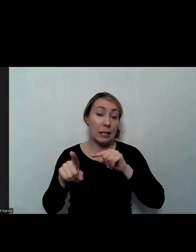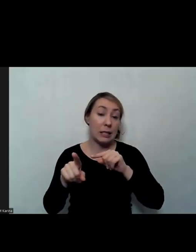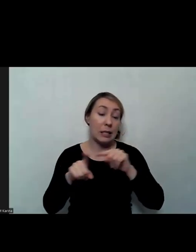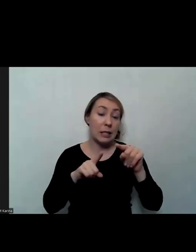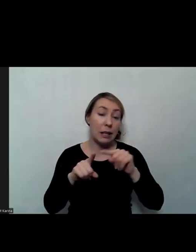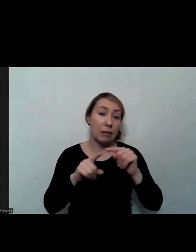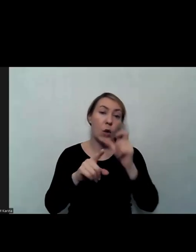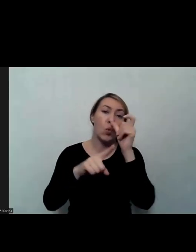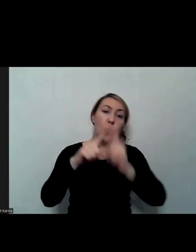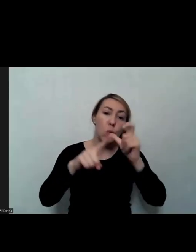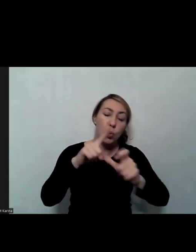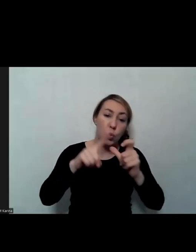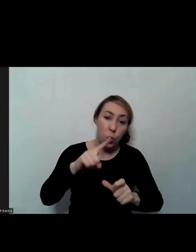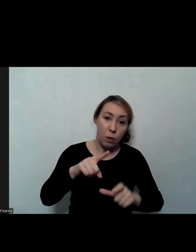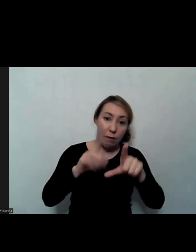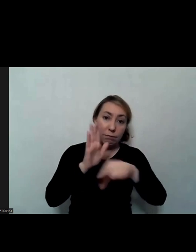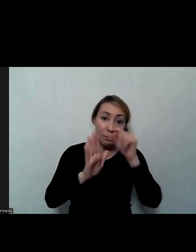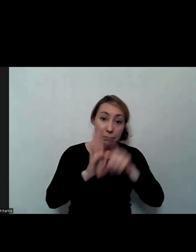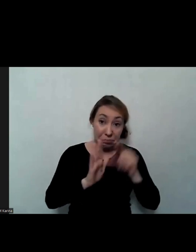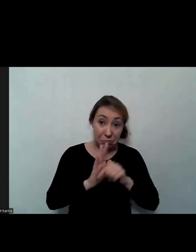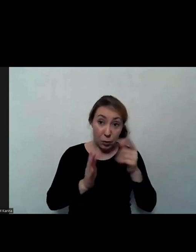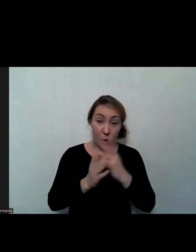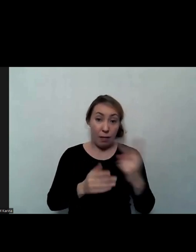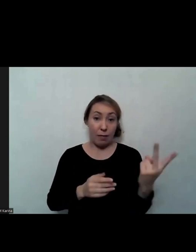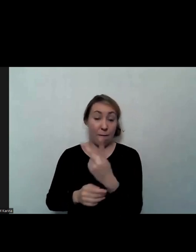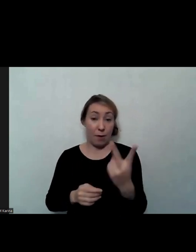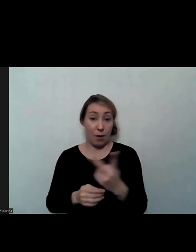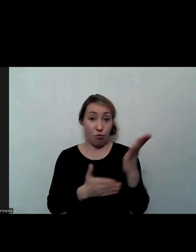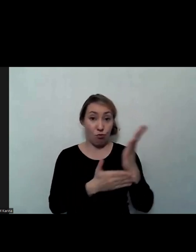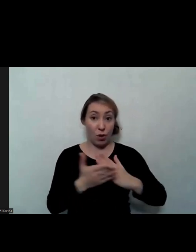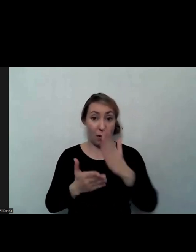jakiś zasób leksykalny do obu wersji testów, to